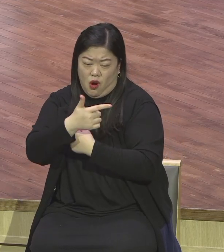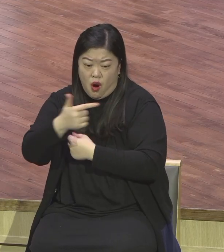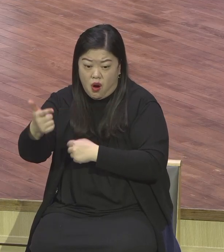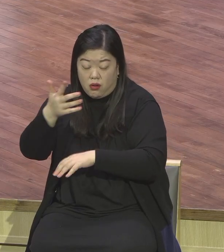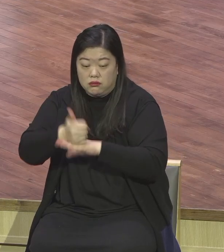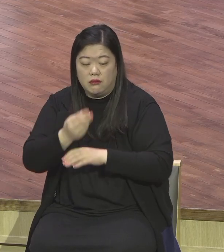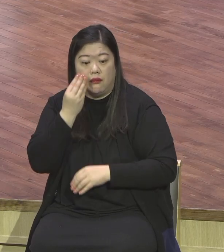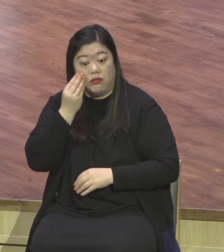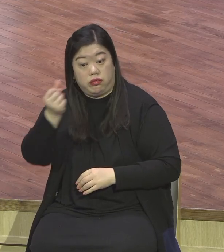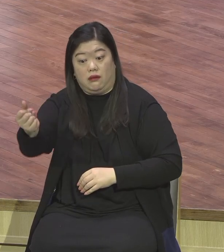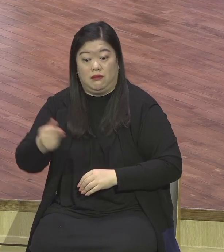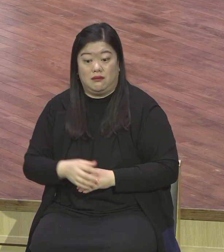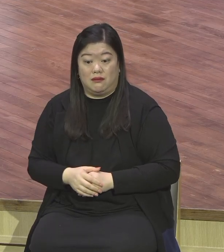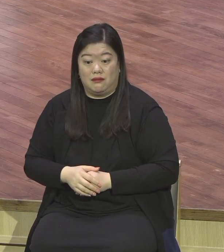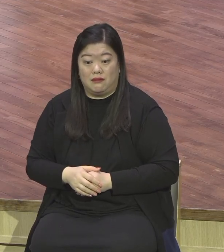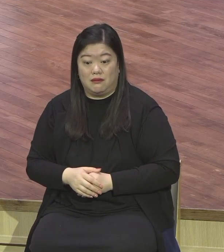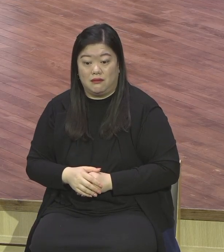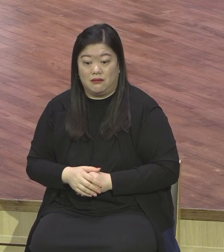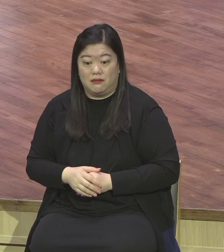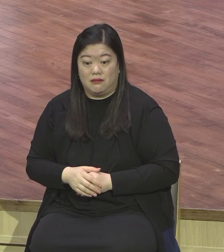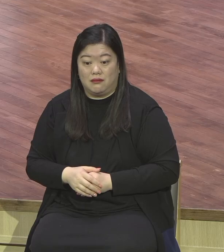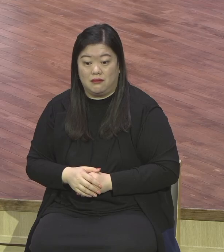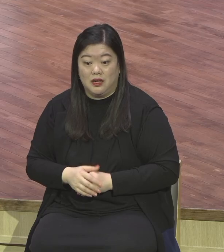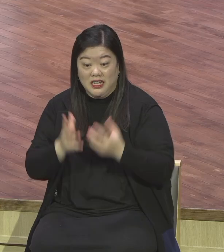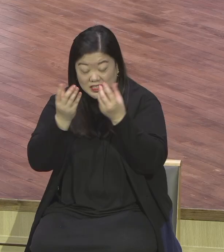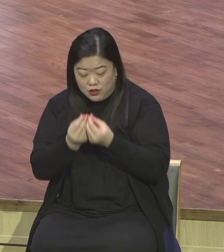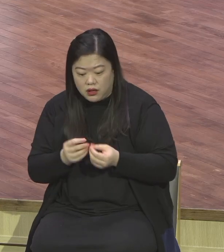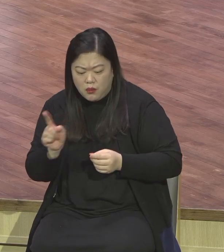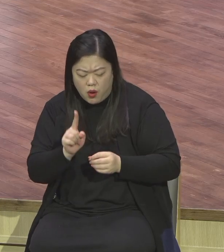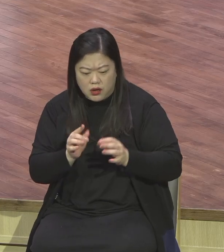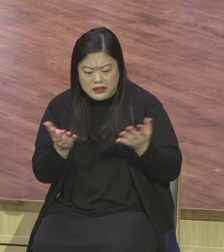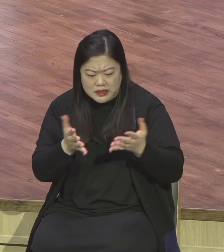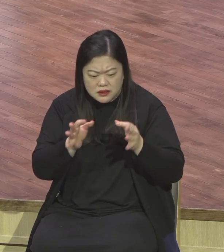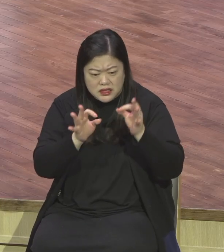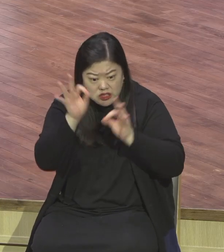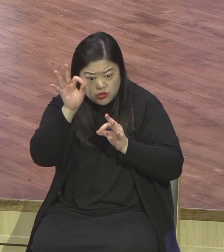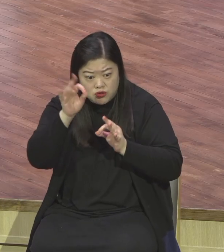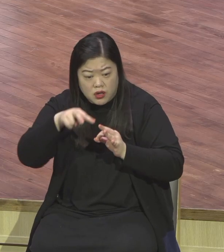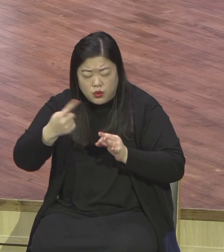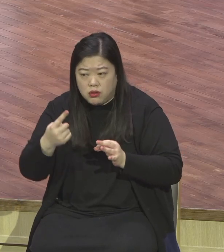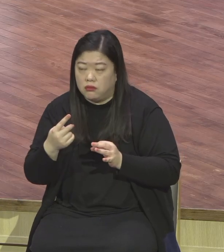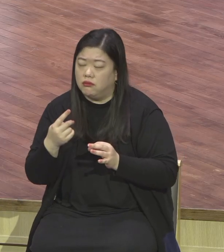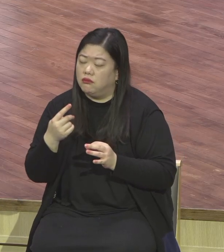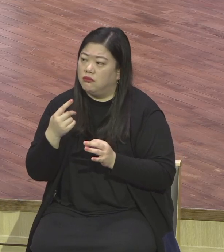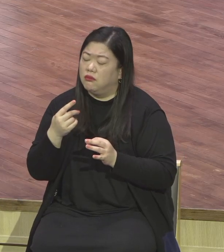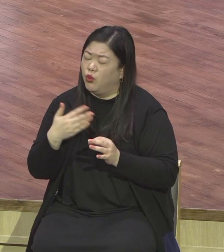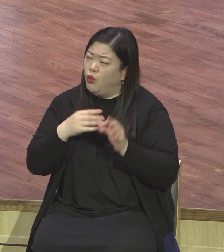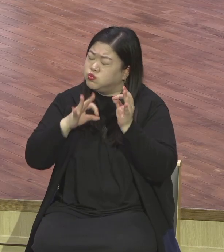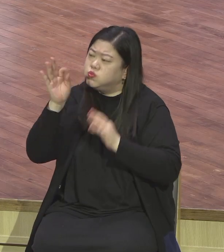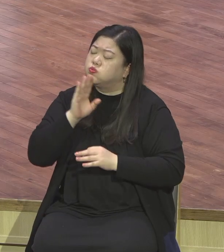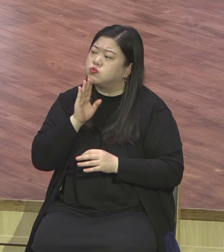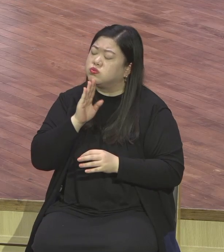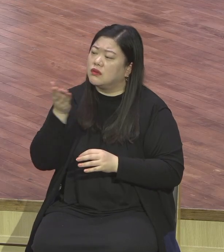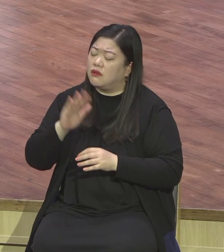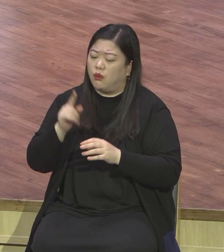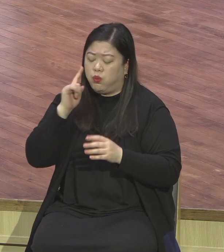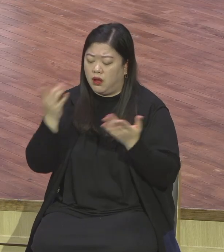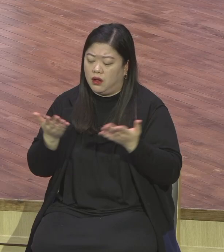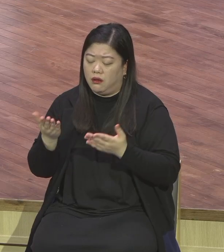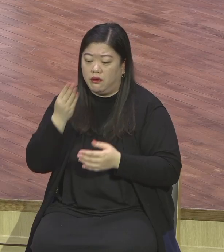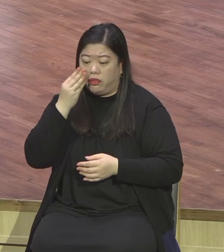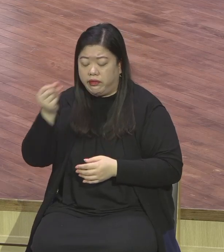하는 것마다 이상하게 심지어 내가 잘못했는데도 하나님이 형통하게 합류가 선을 이루어 주신다